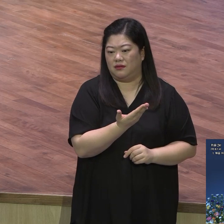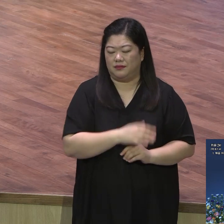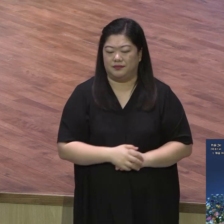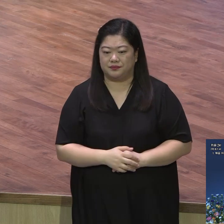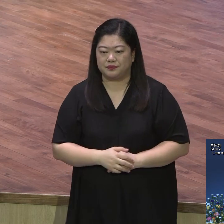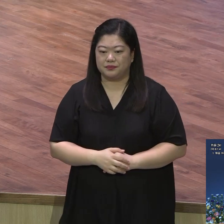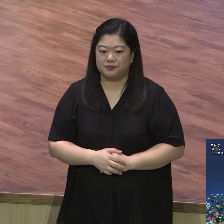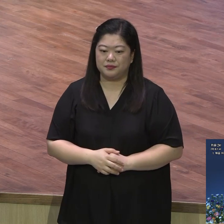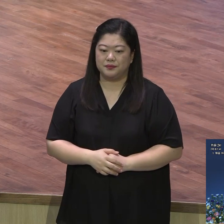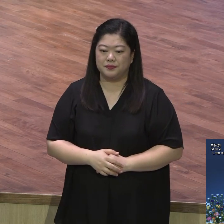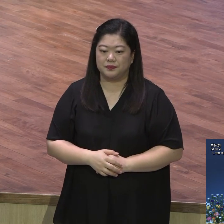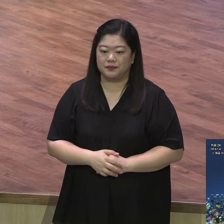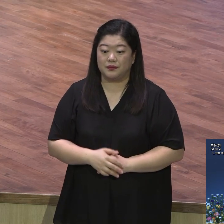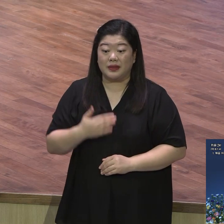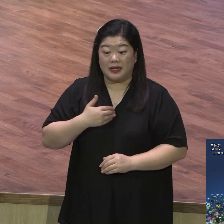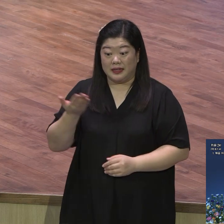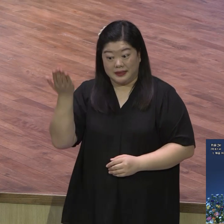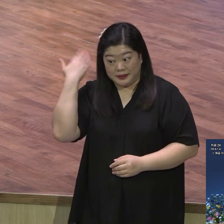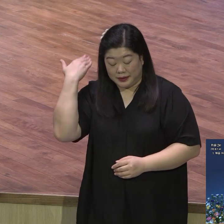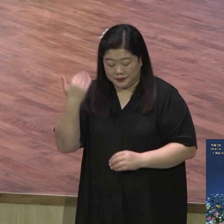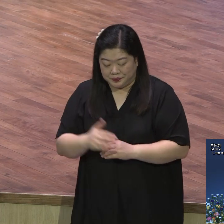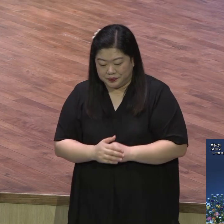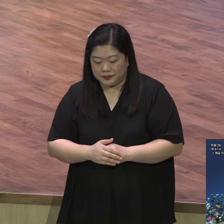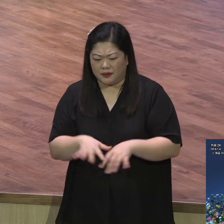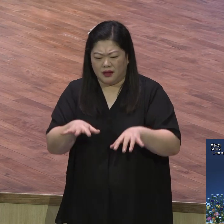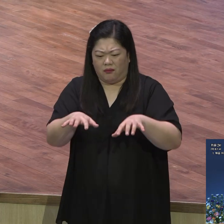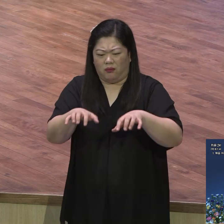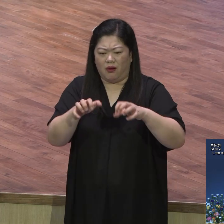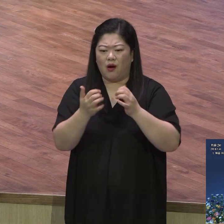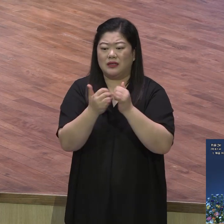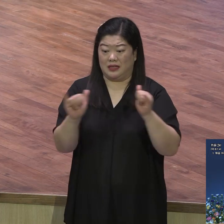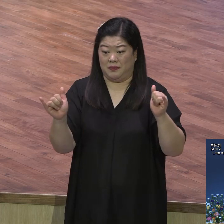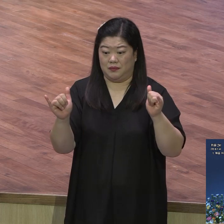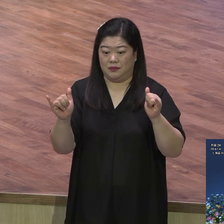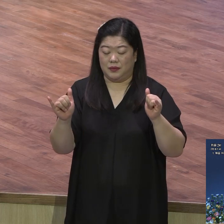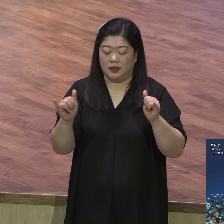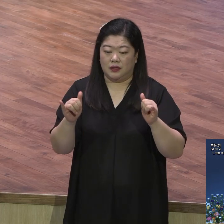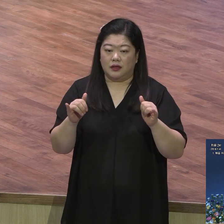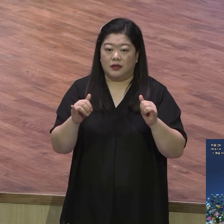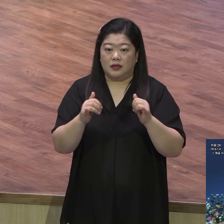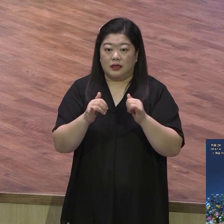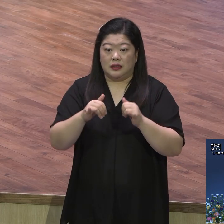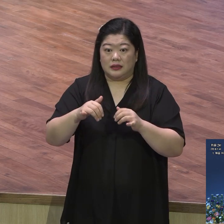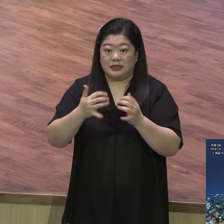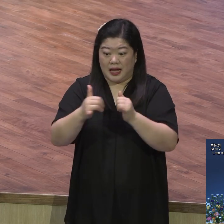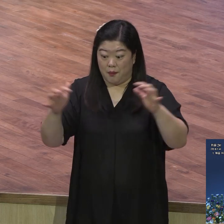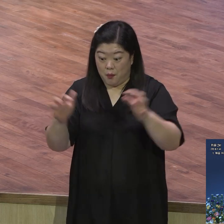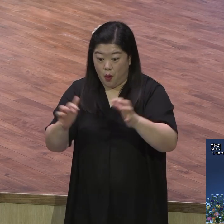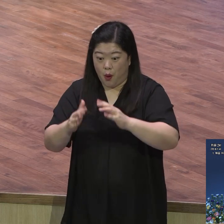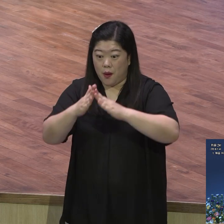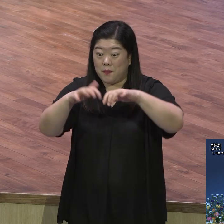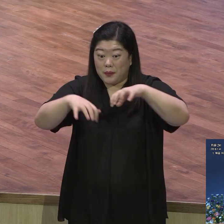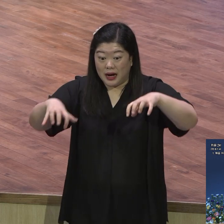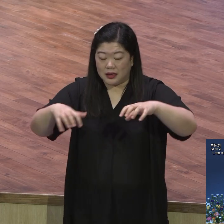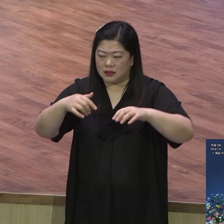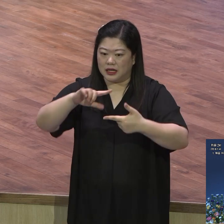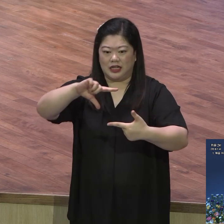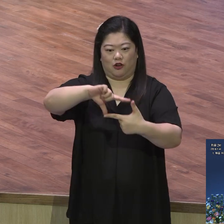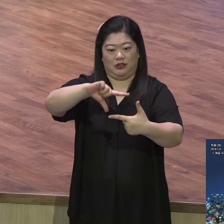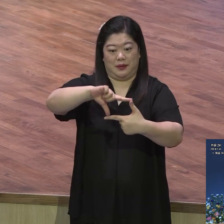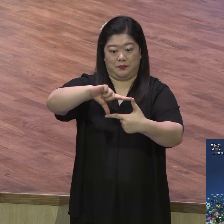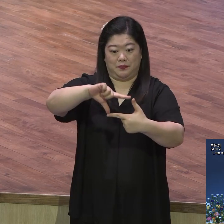제가 나환자촌에 집회를 간 적이 있습니다. 사천이라는 데서 사천 사천이라는 데 경남